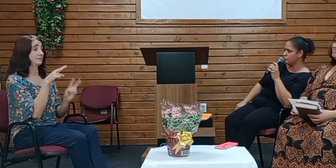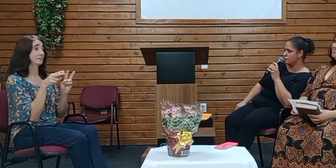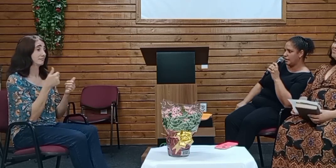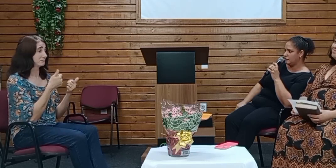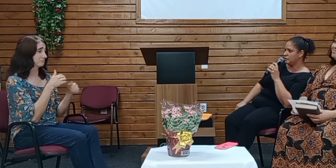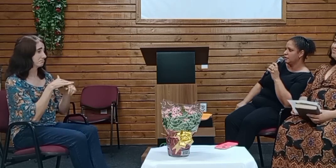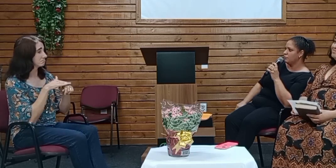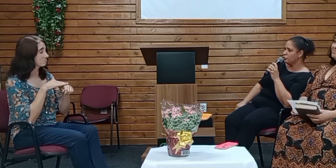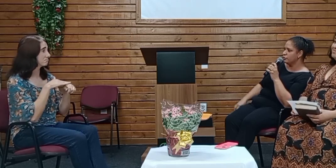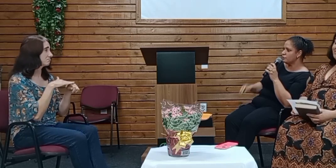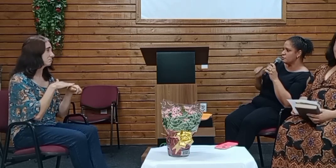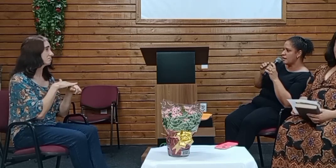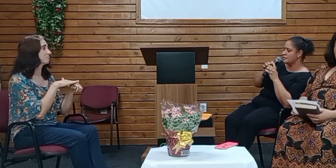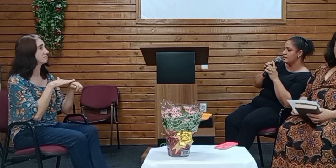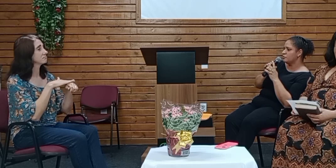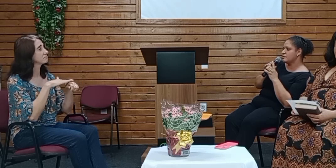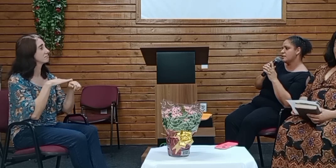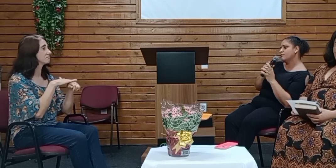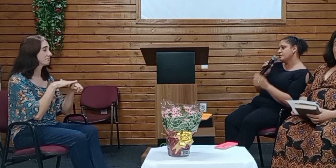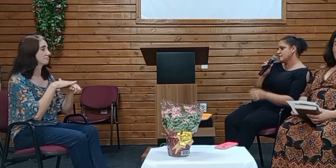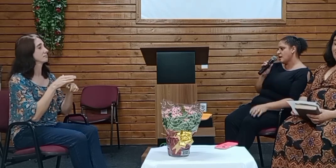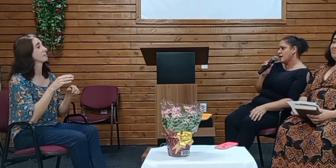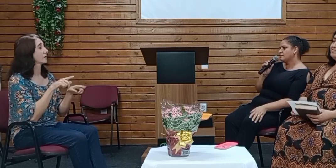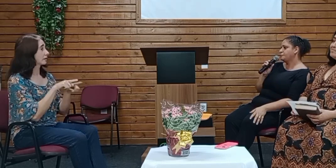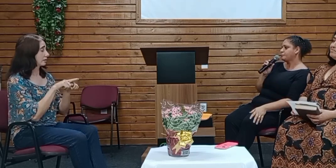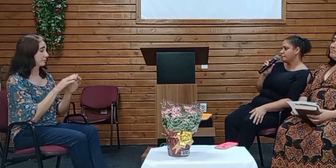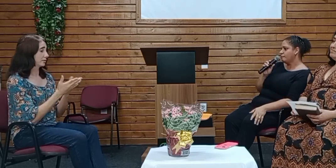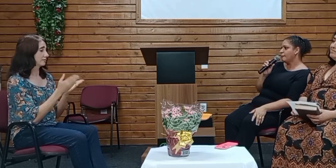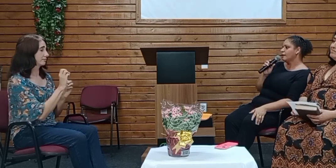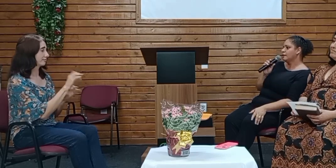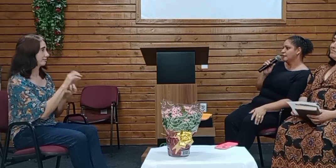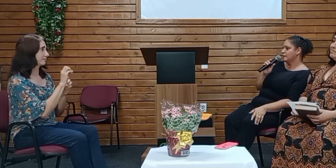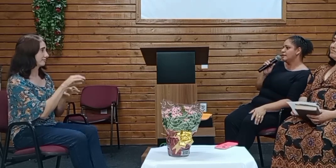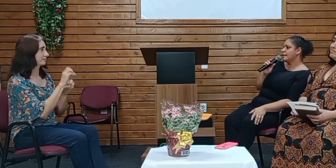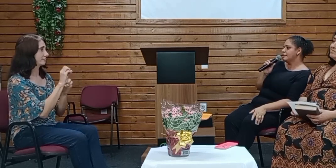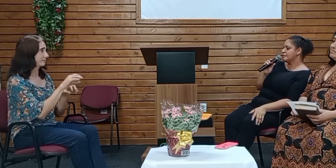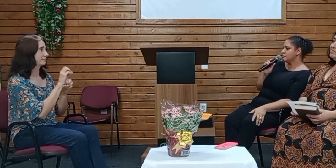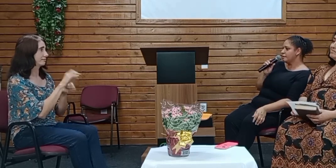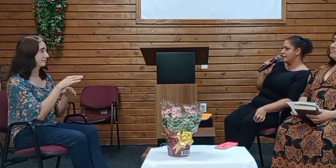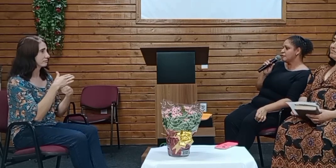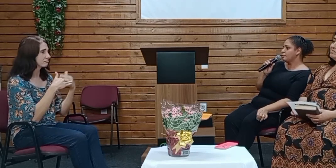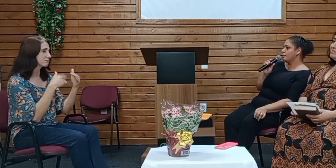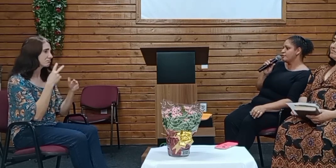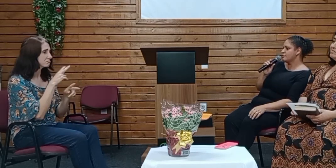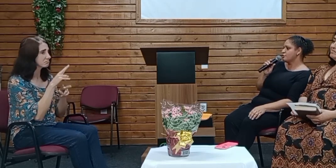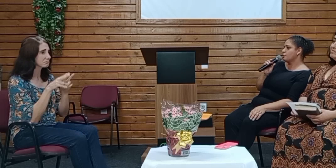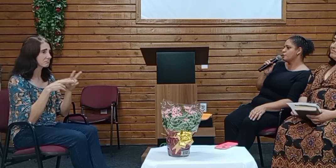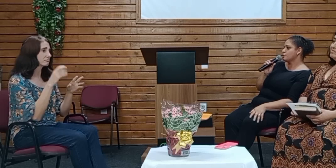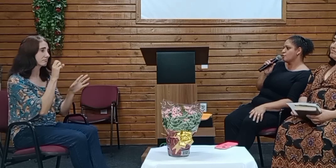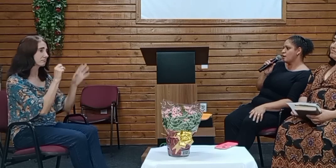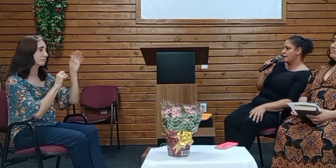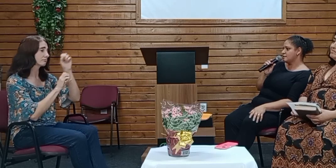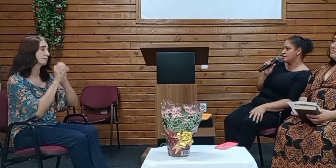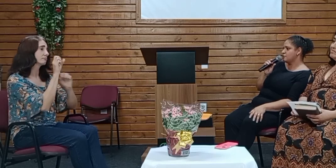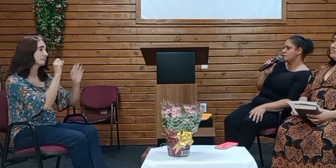muito admirada, e aí comecei a conversar. E aí também depois a gente